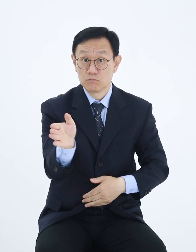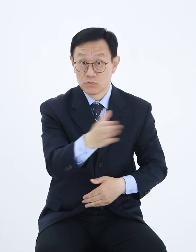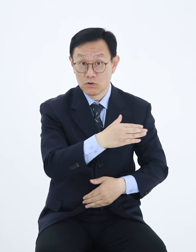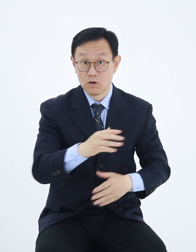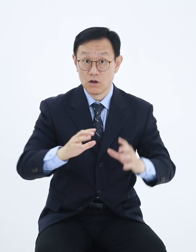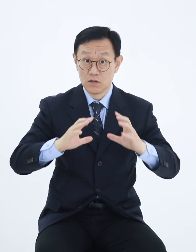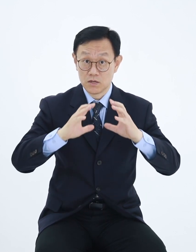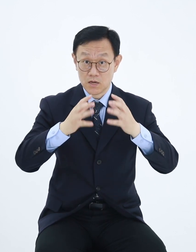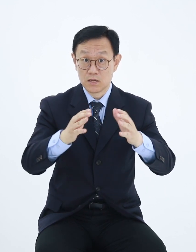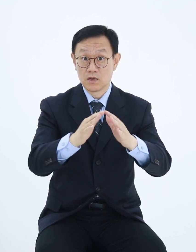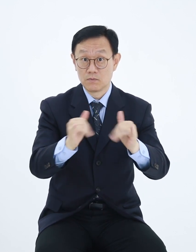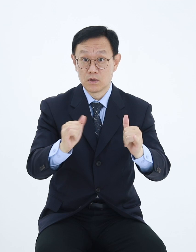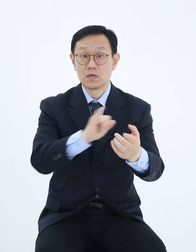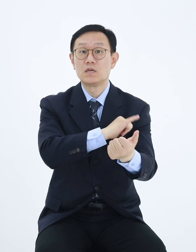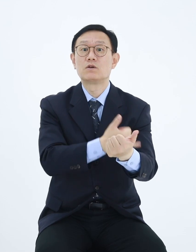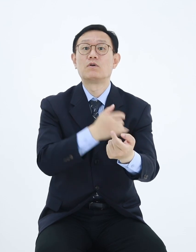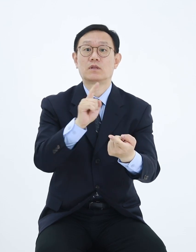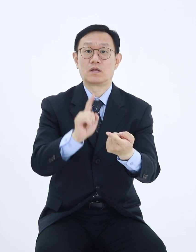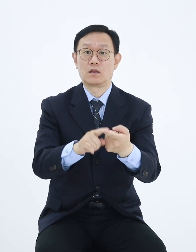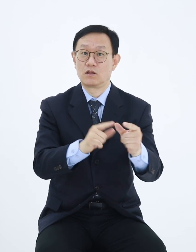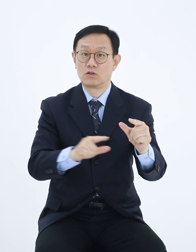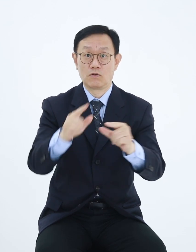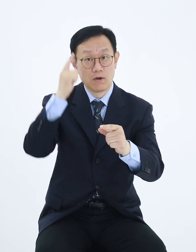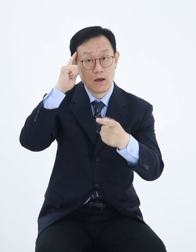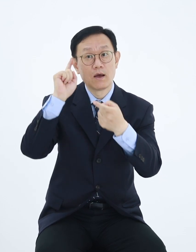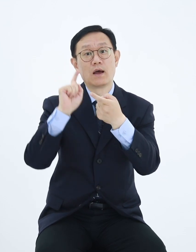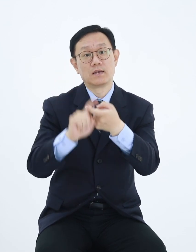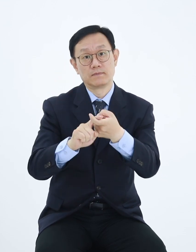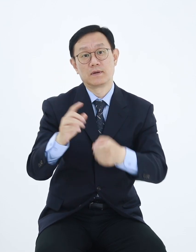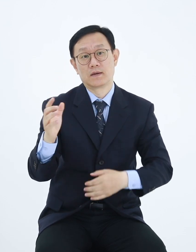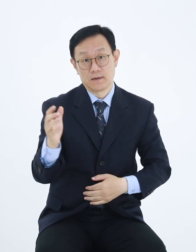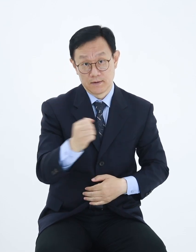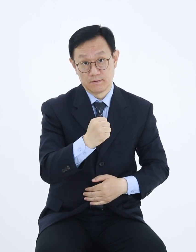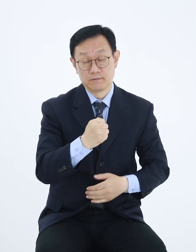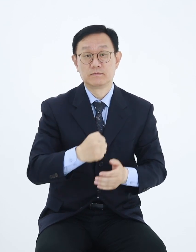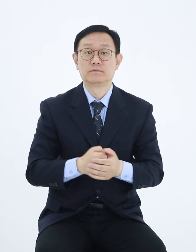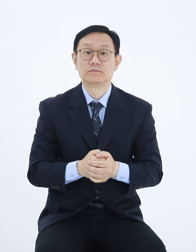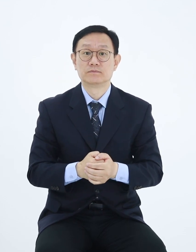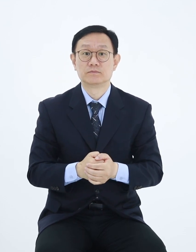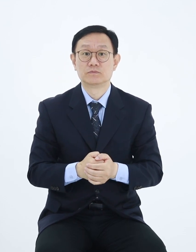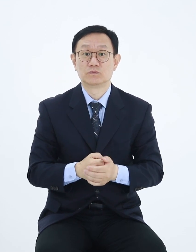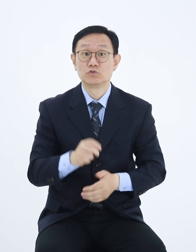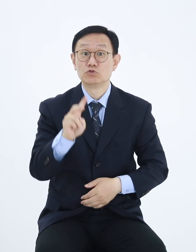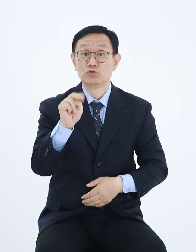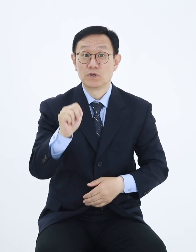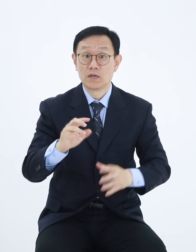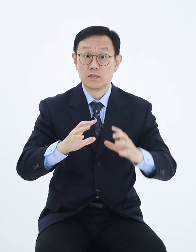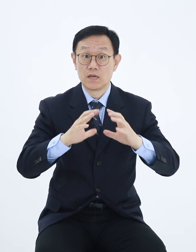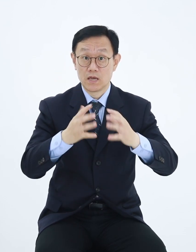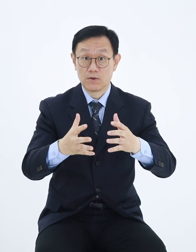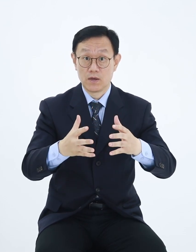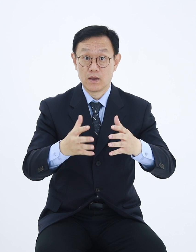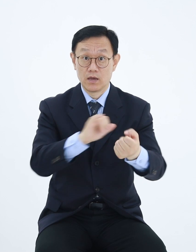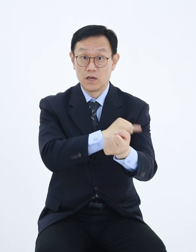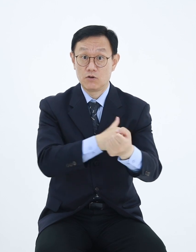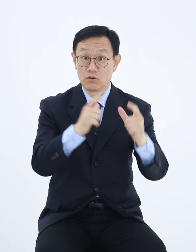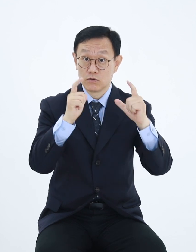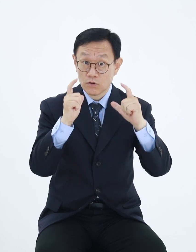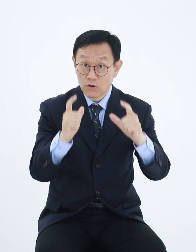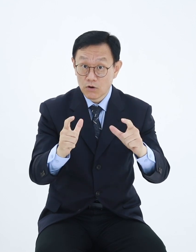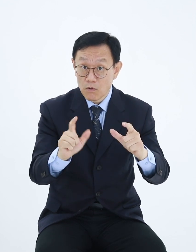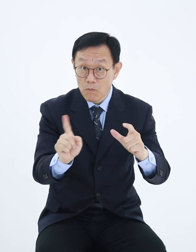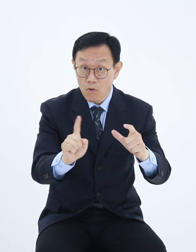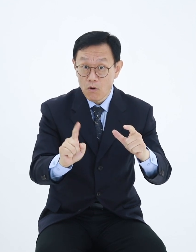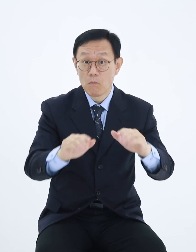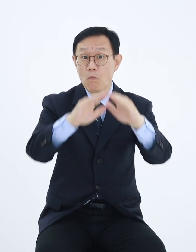세계 사람들은 인권에 대해 더 큰 관심을 가지게 되었습니다. 유엔 세계 인권 선언은